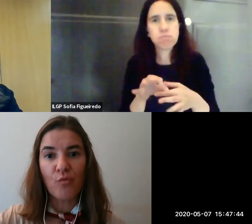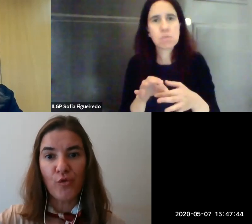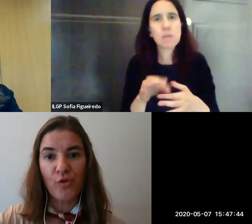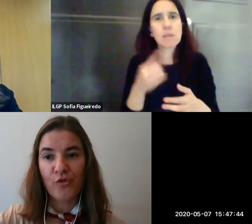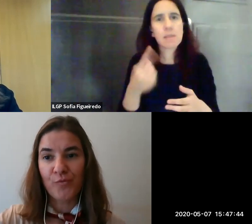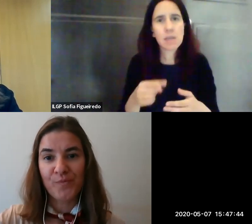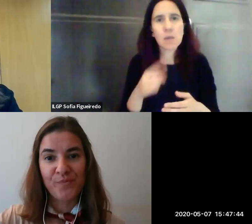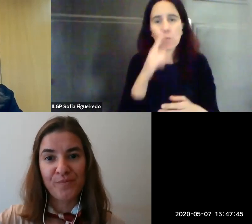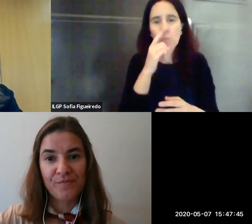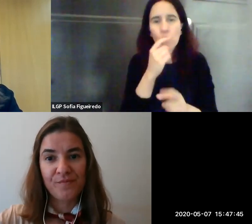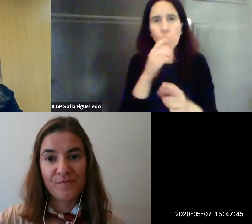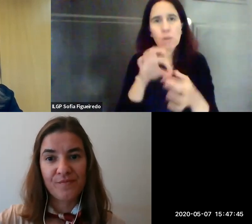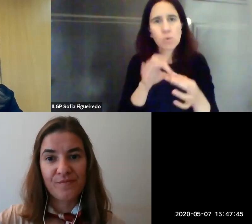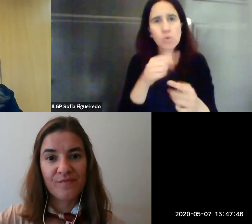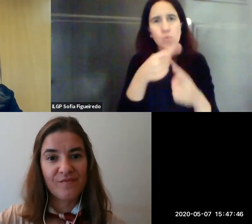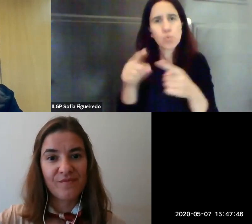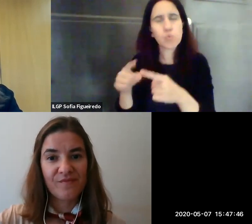vários colaboradores.